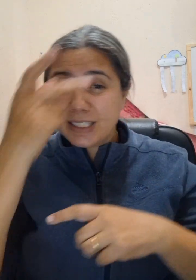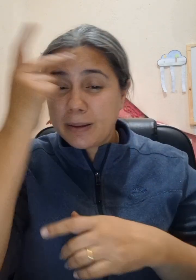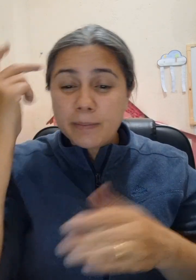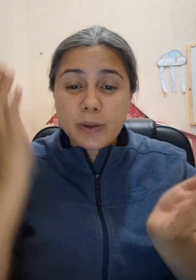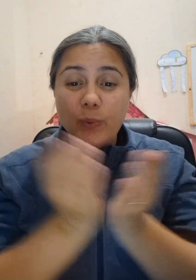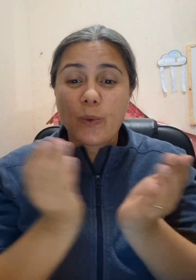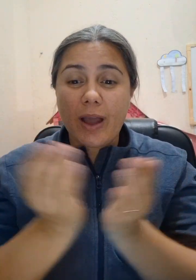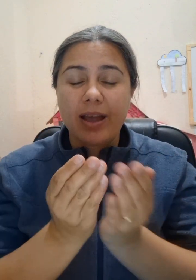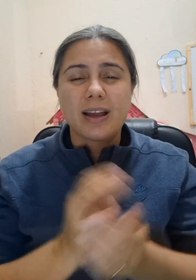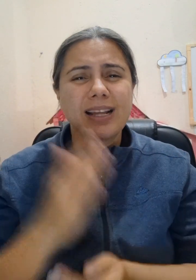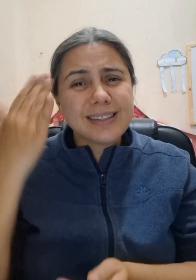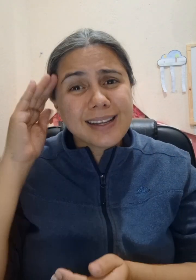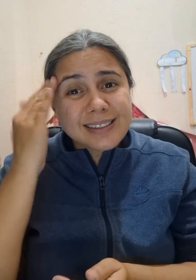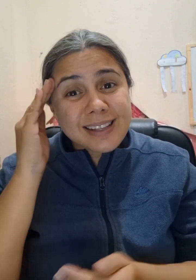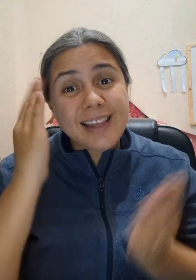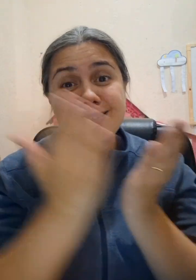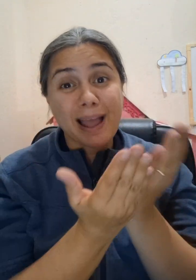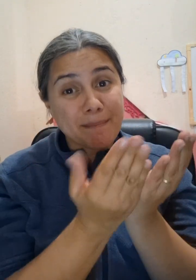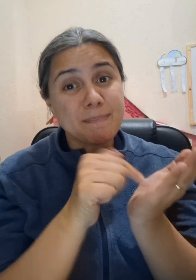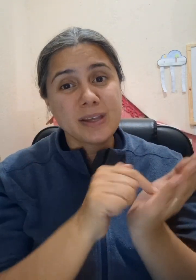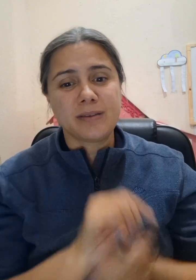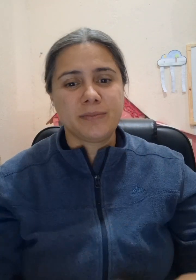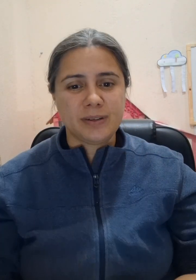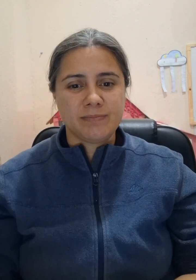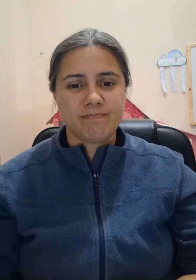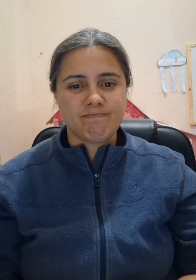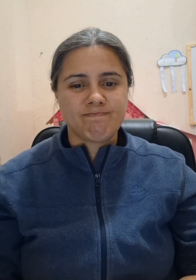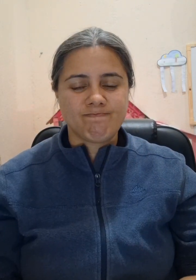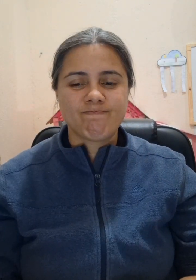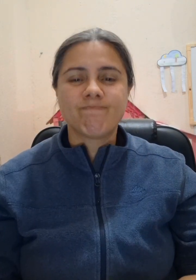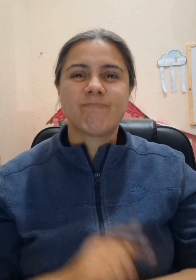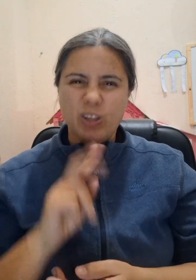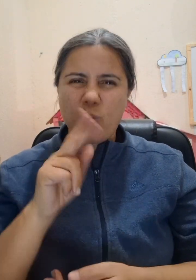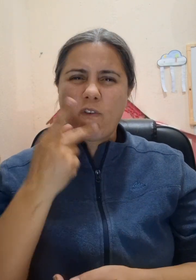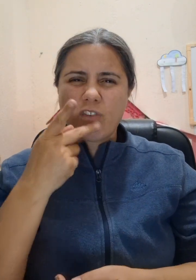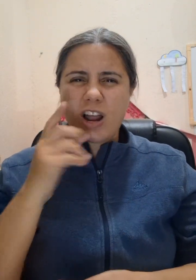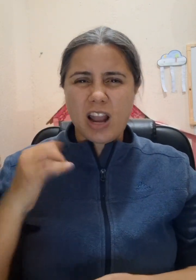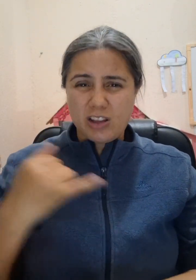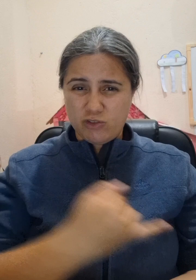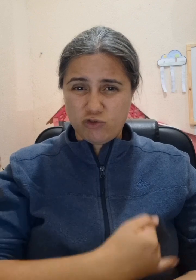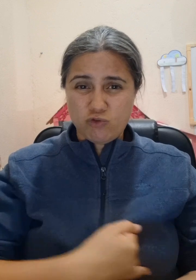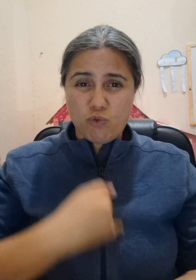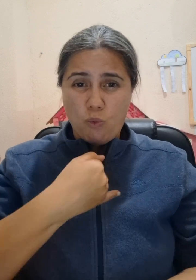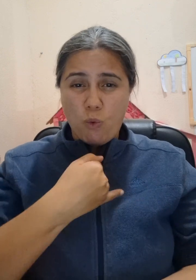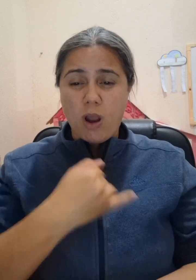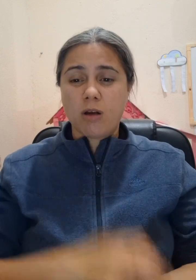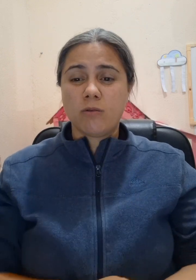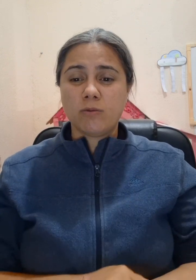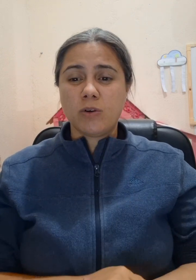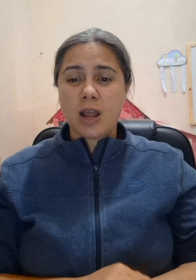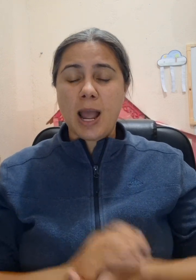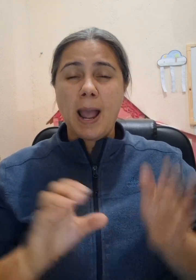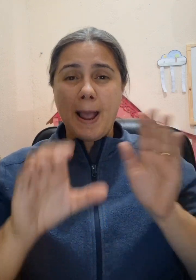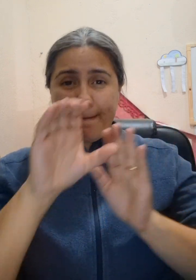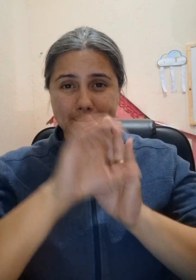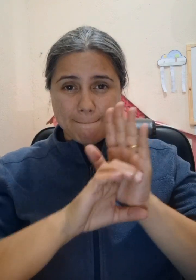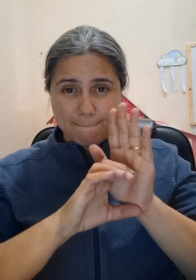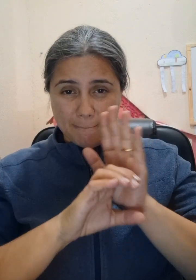Espírito Santo é quem capacita o crente a entender a Escritura, a Bíblia. Isso fala